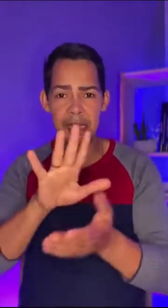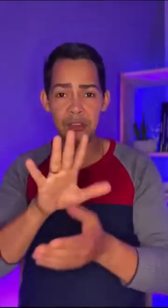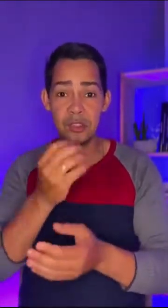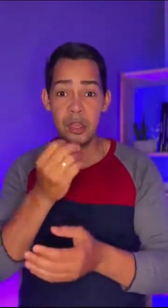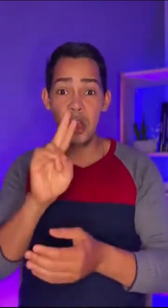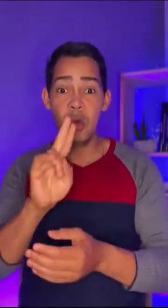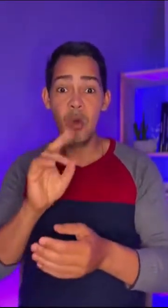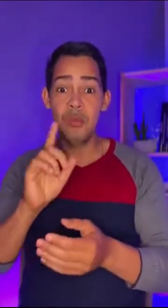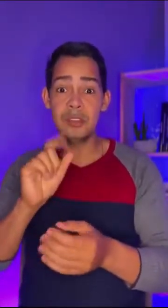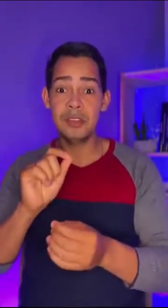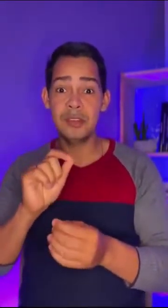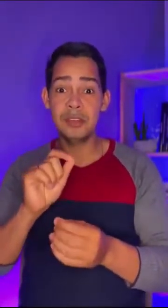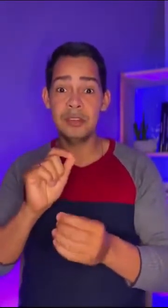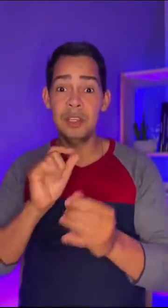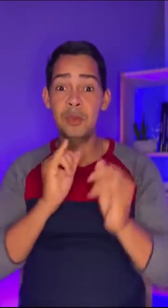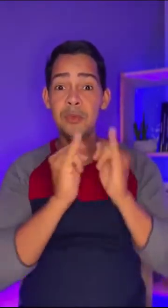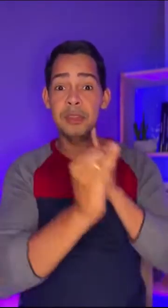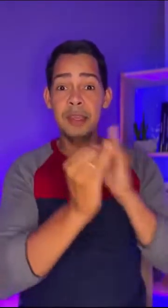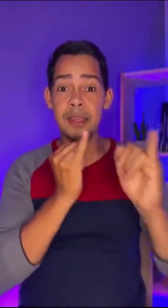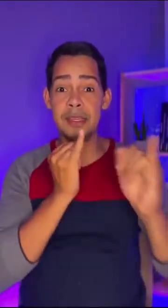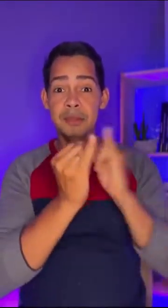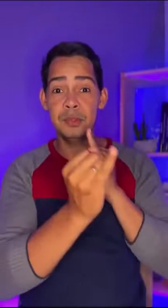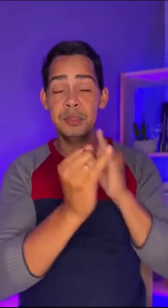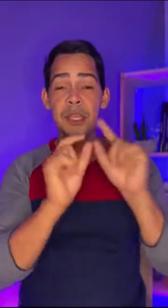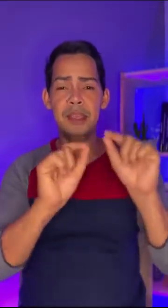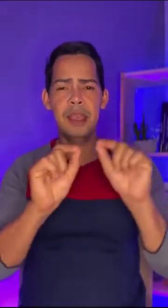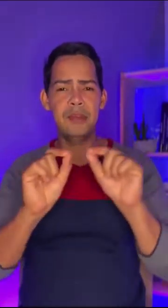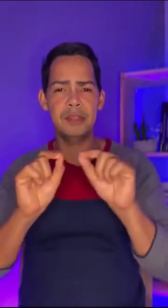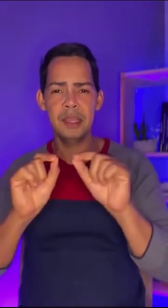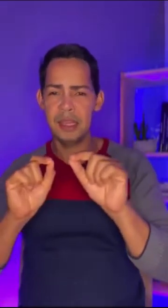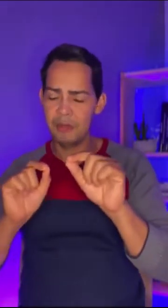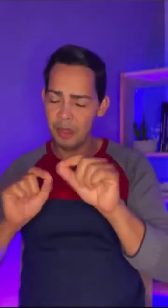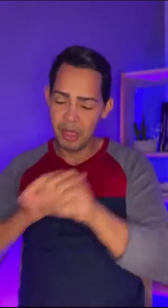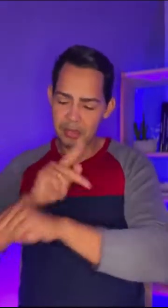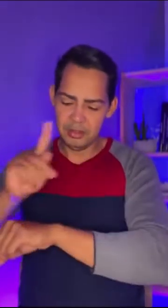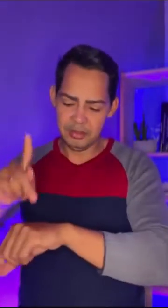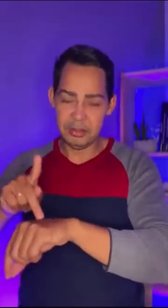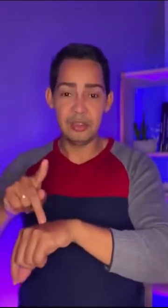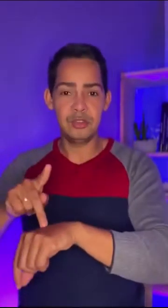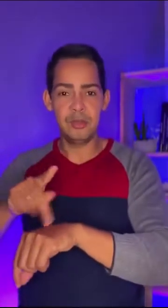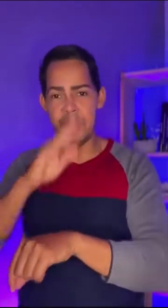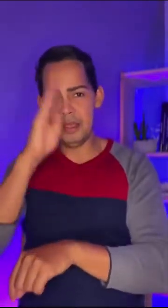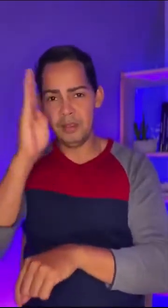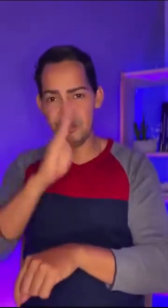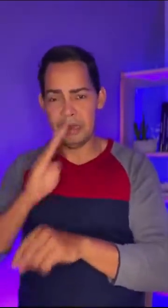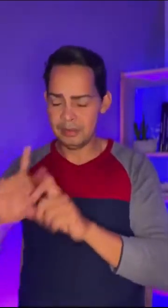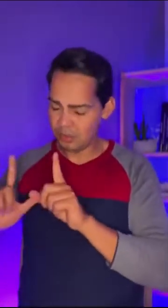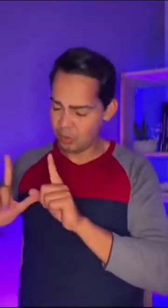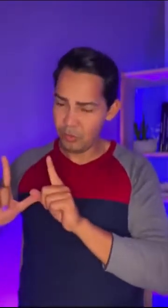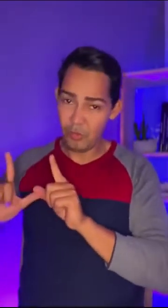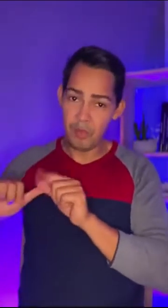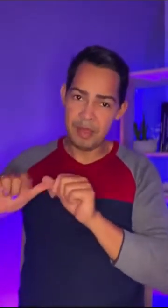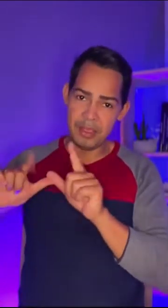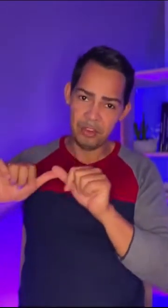verdade. Ou você vai fazer um intercâmbio. O que é um intercâmbio? Você vai sair do seu país, do Brasil, vai